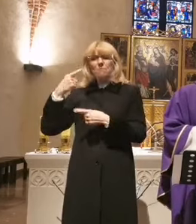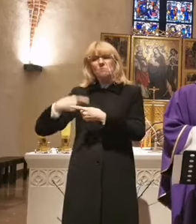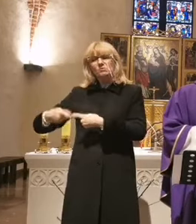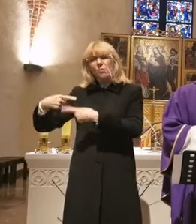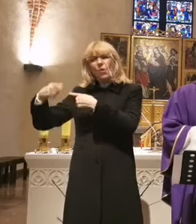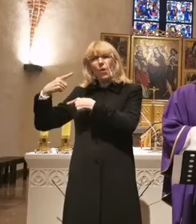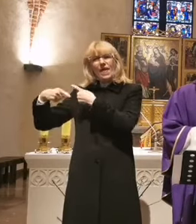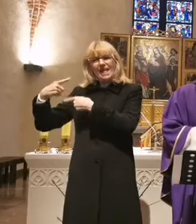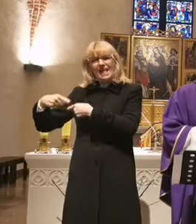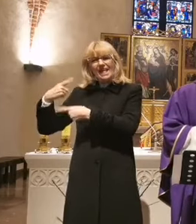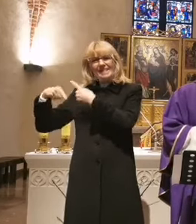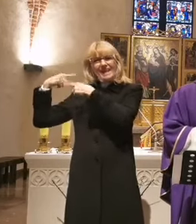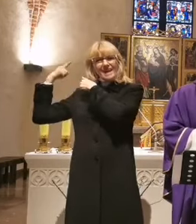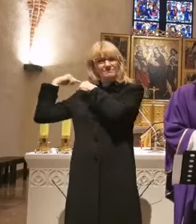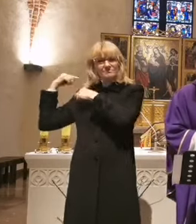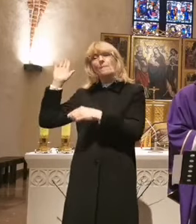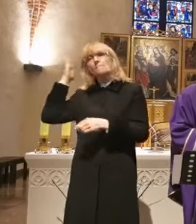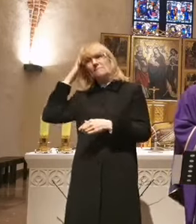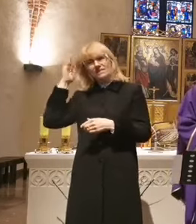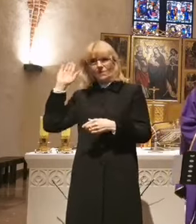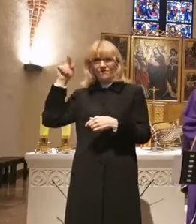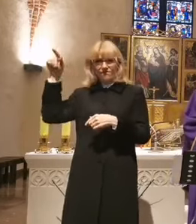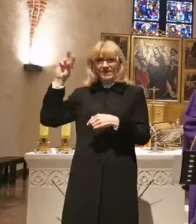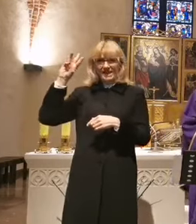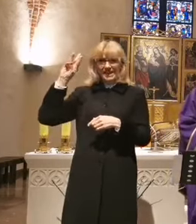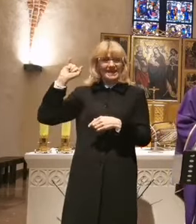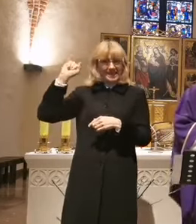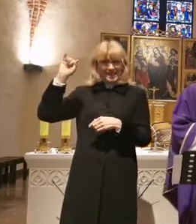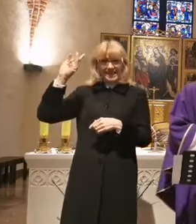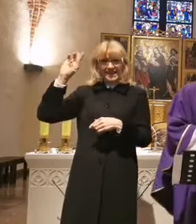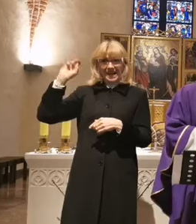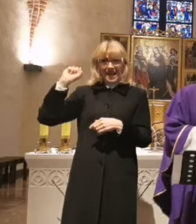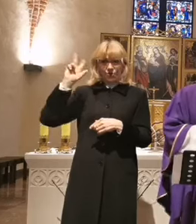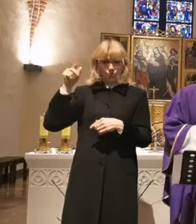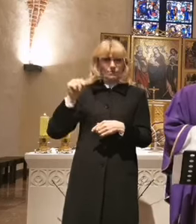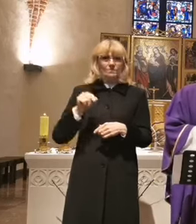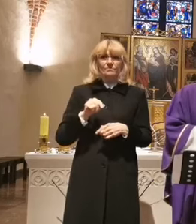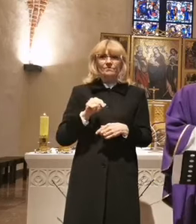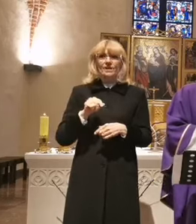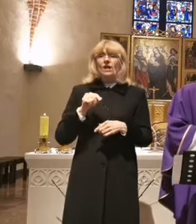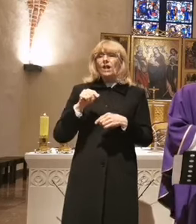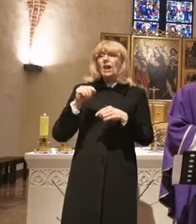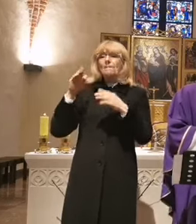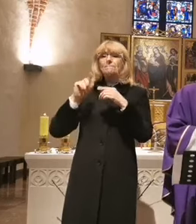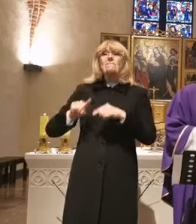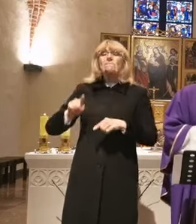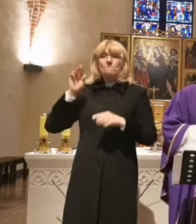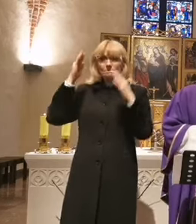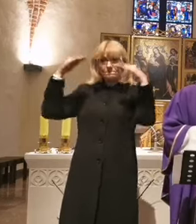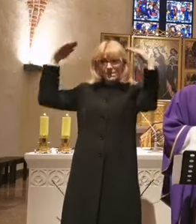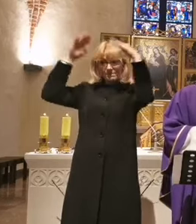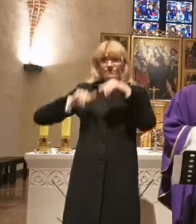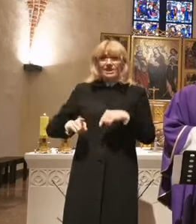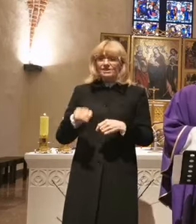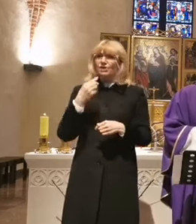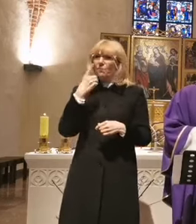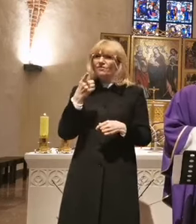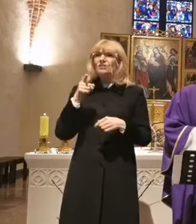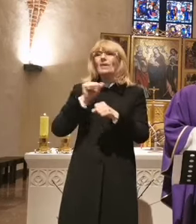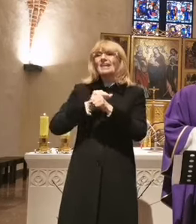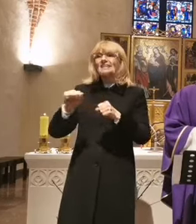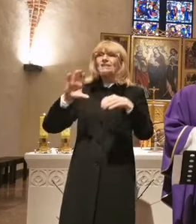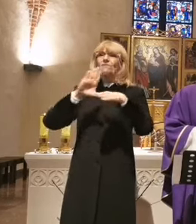Iraku. Papież nazwał, powiedział, że jest w domu Abrahama, w Iraku, w domu Abrahama.